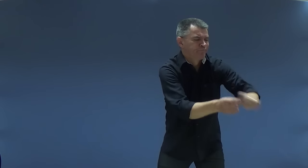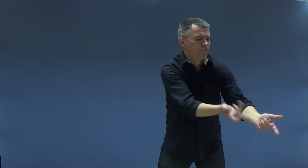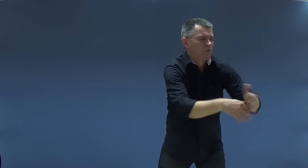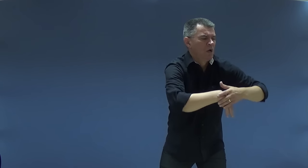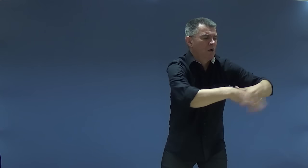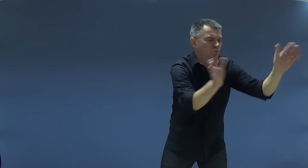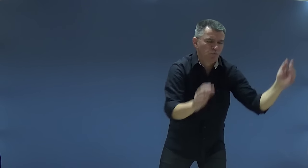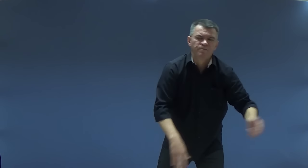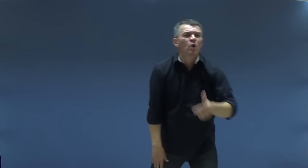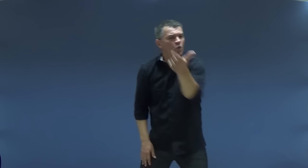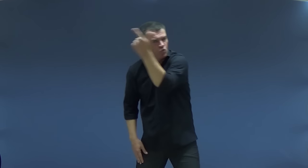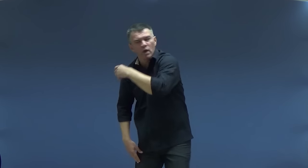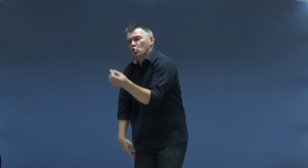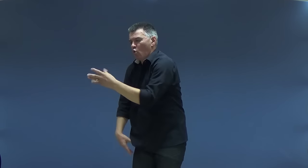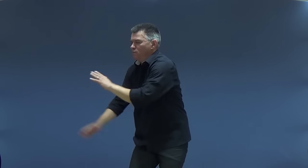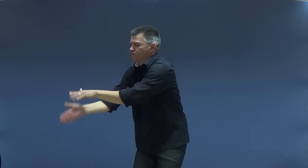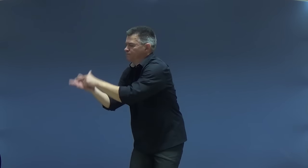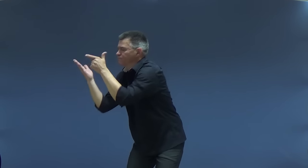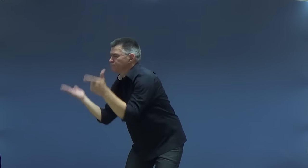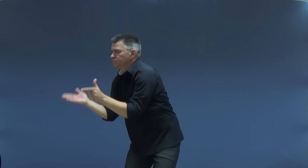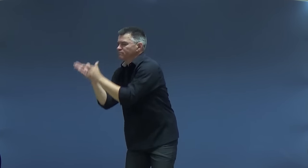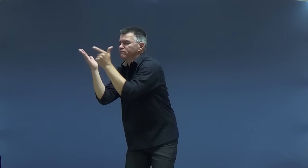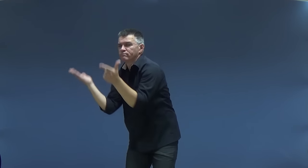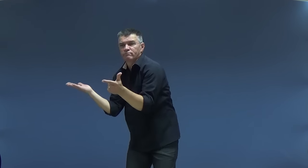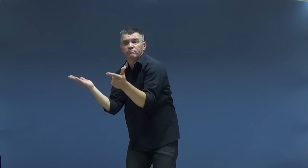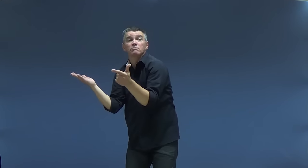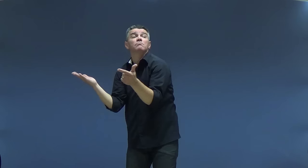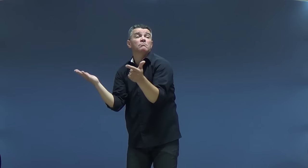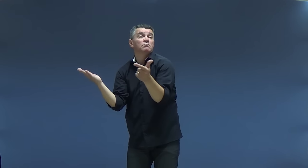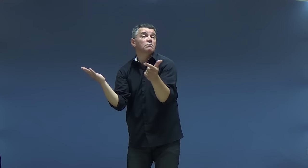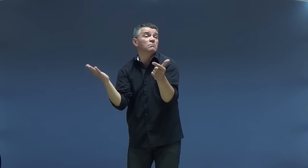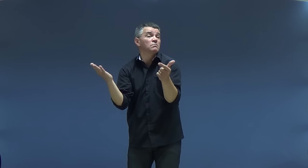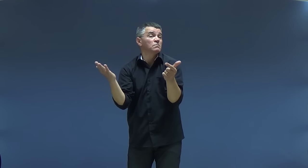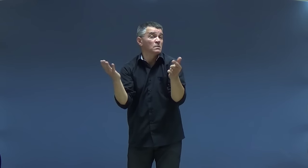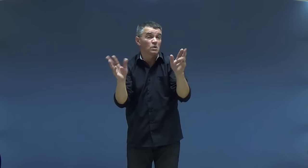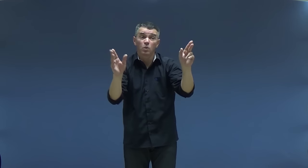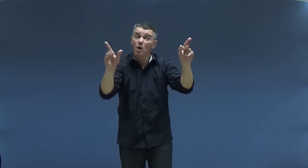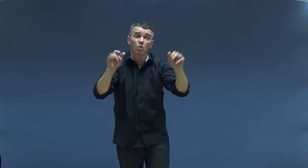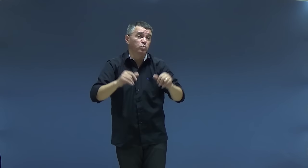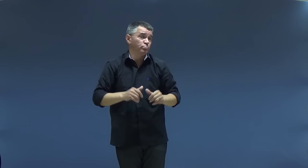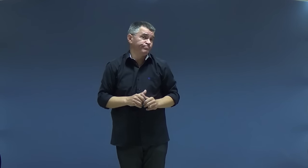joga fora, põe fogo e compra outro, e sempre novo.